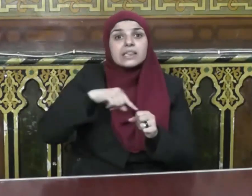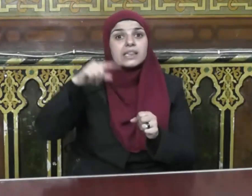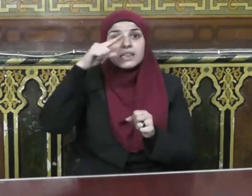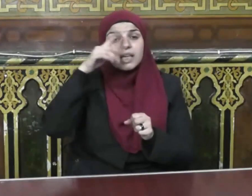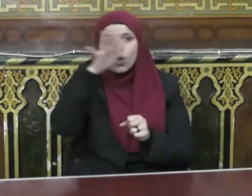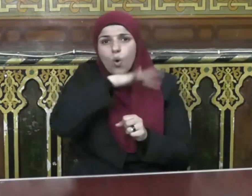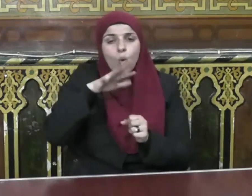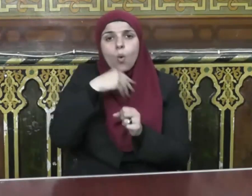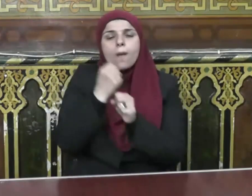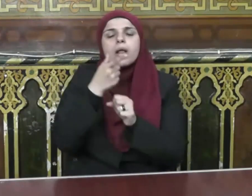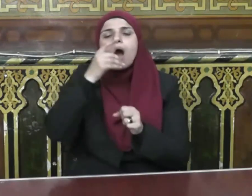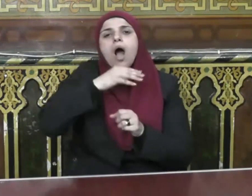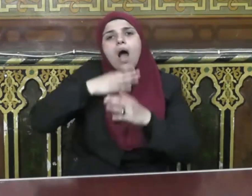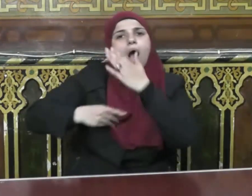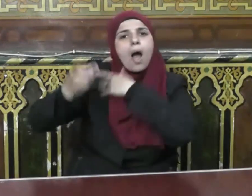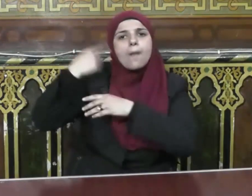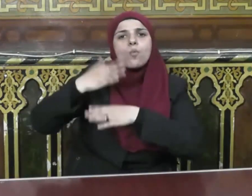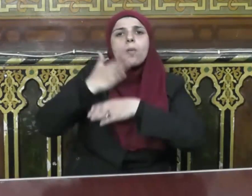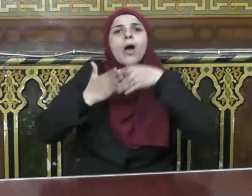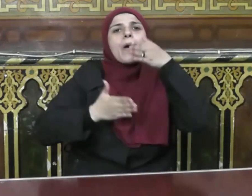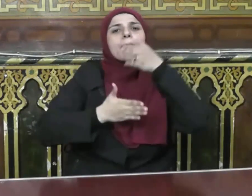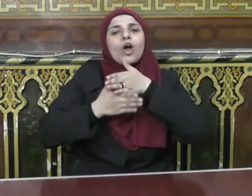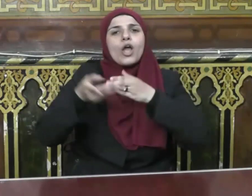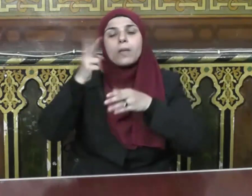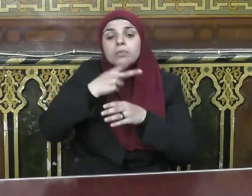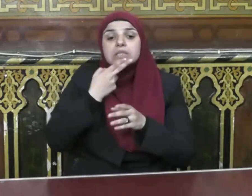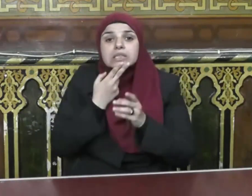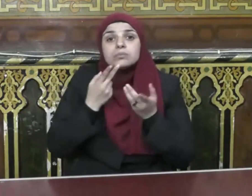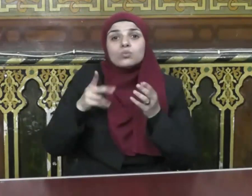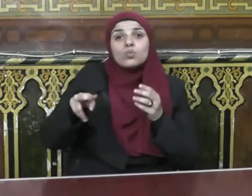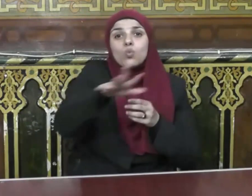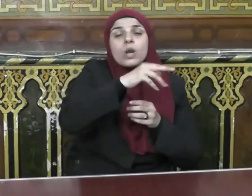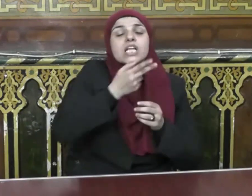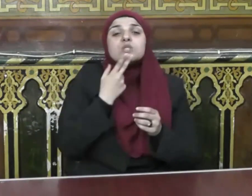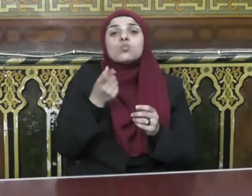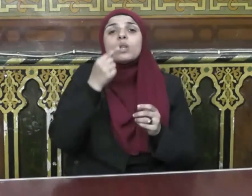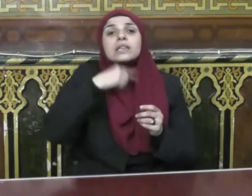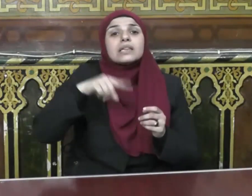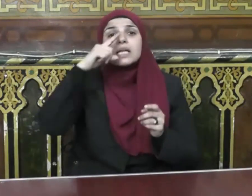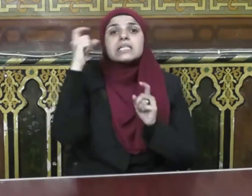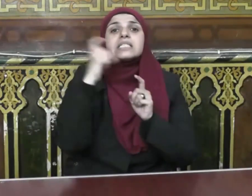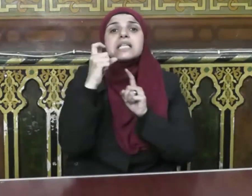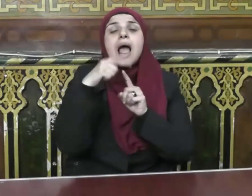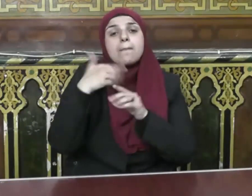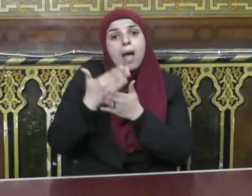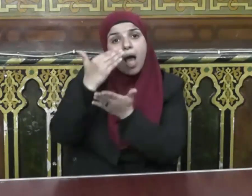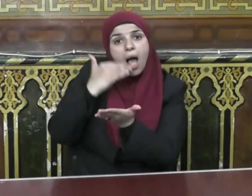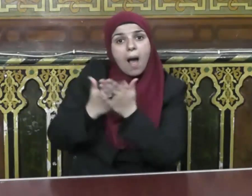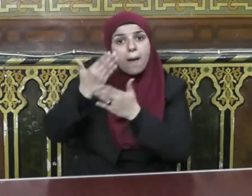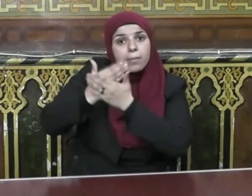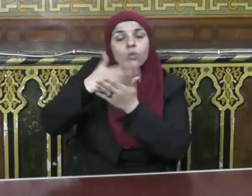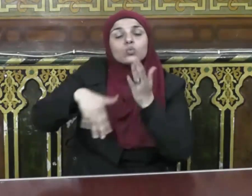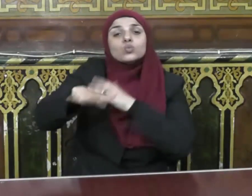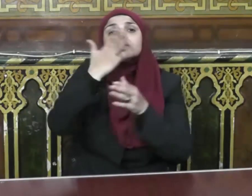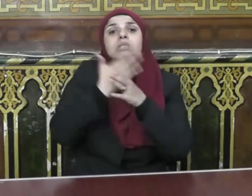ملة أبيكم إبراهيم هو سماكم المسلمين من قبل وفي هذا ليكون الرسول